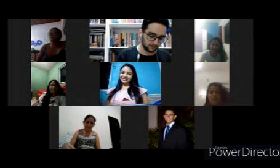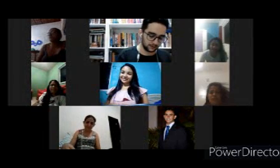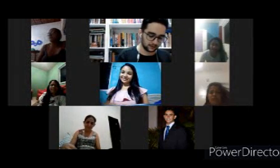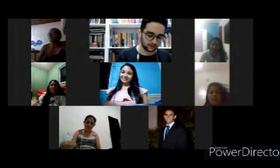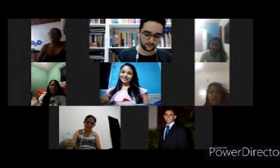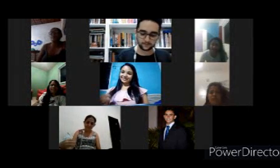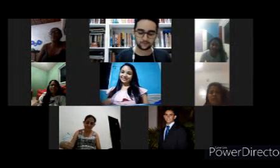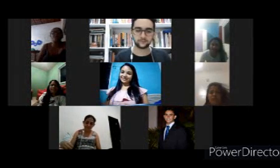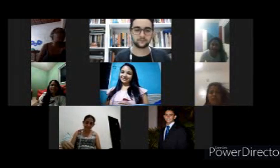Bebida.